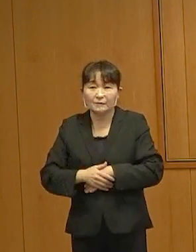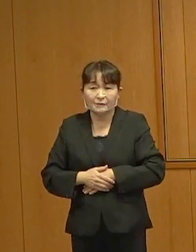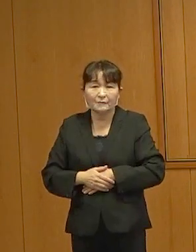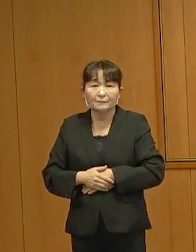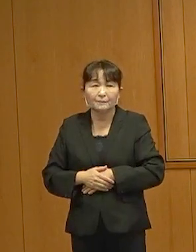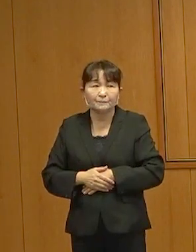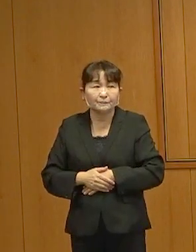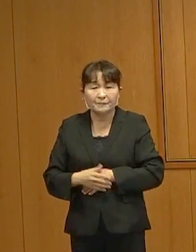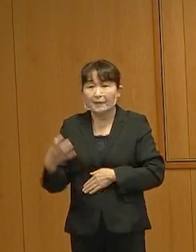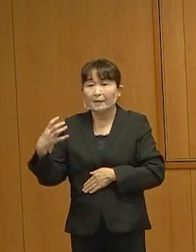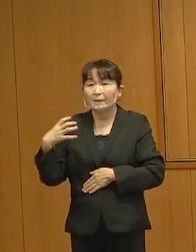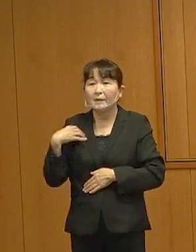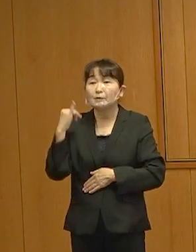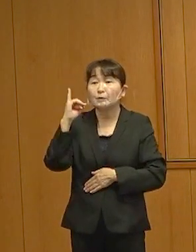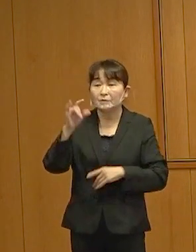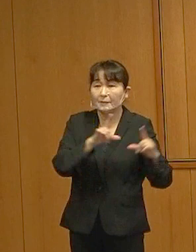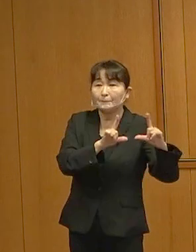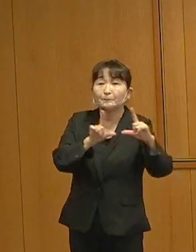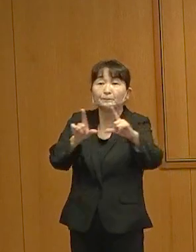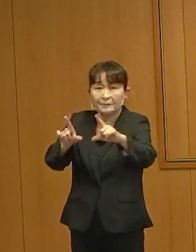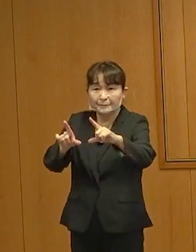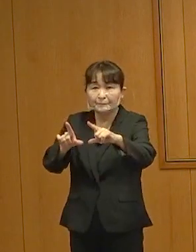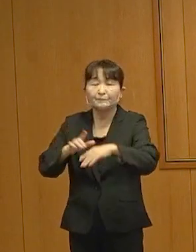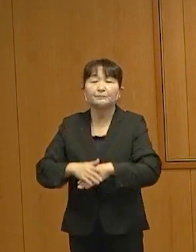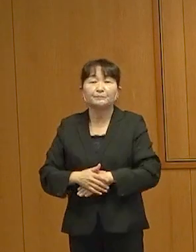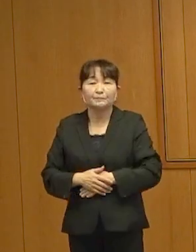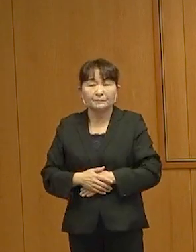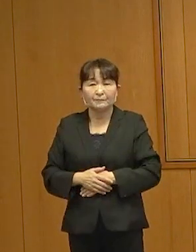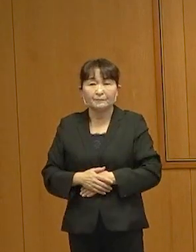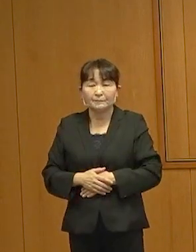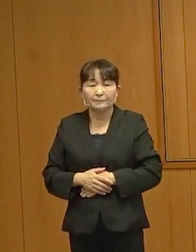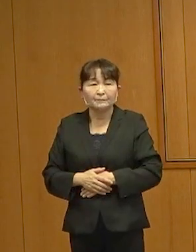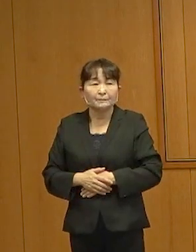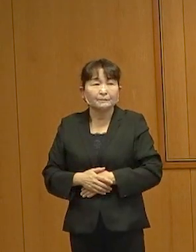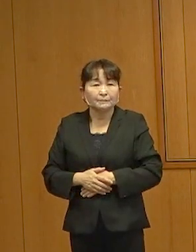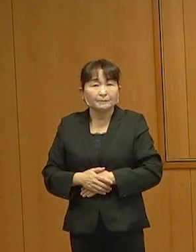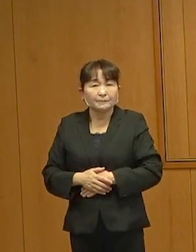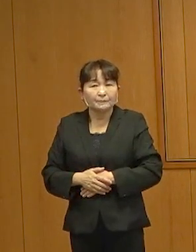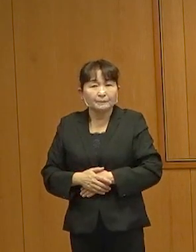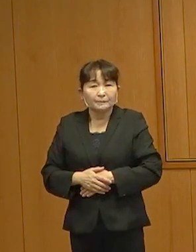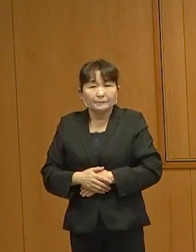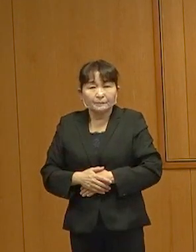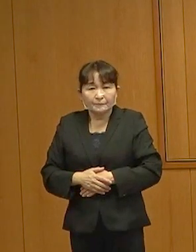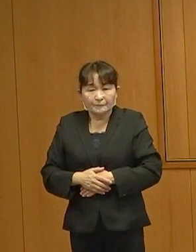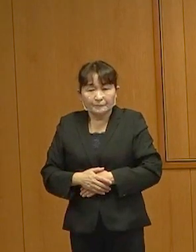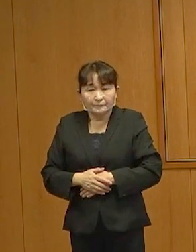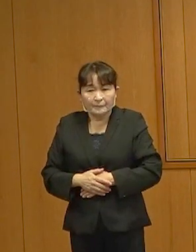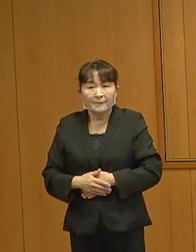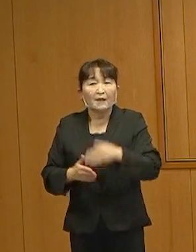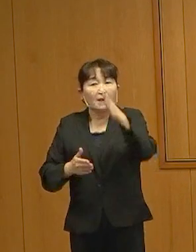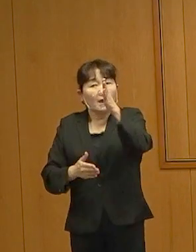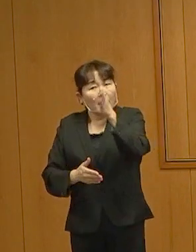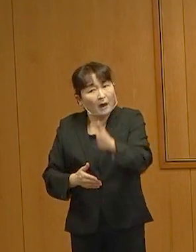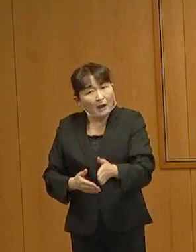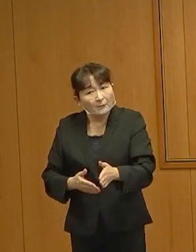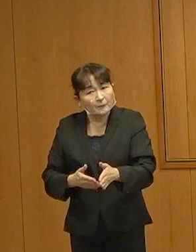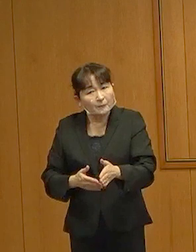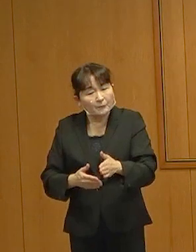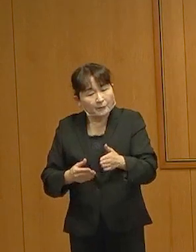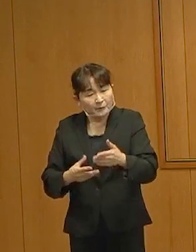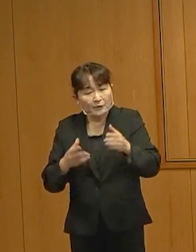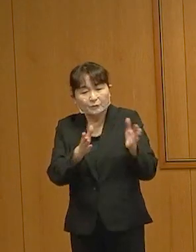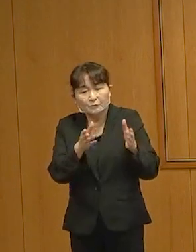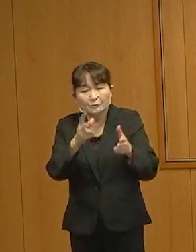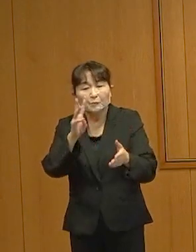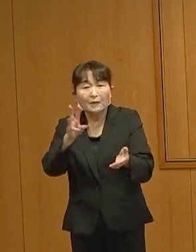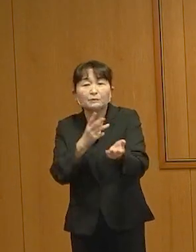今受けております予約につきましては、 大体半分程度は待っておりますけども、ま